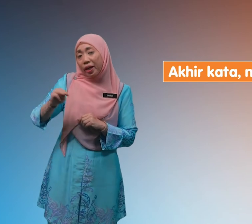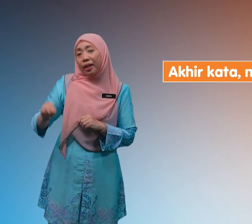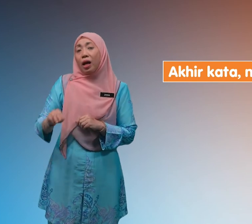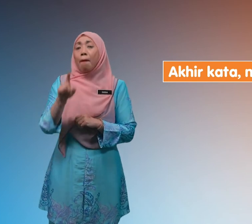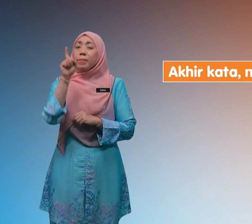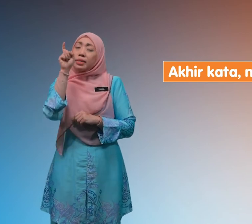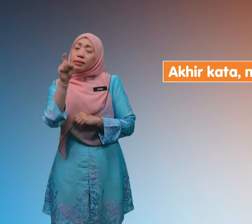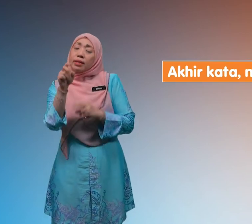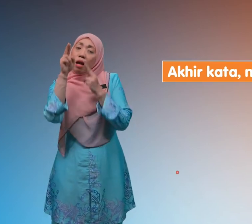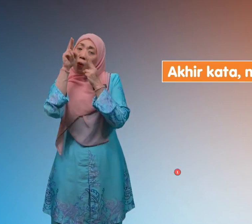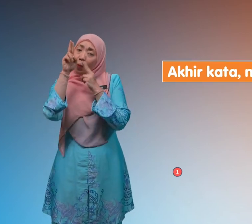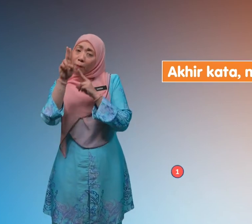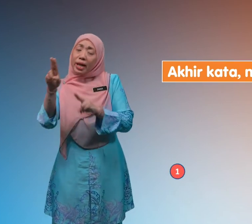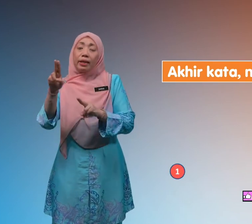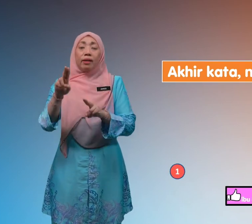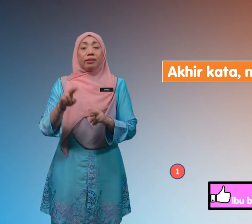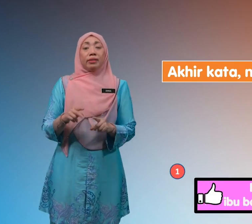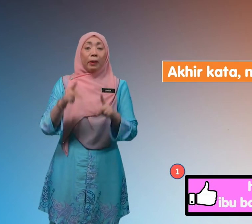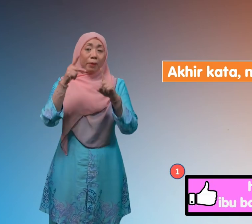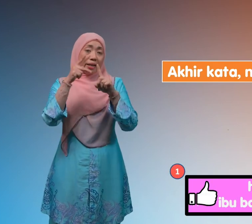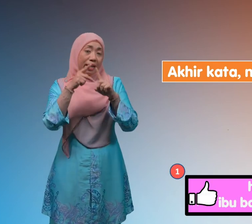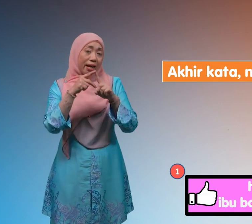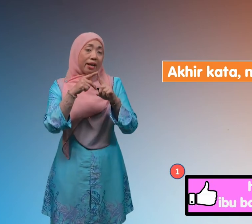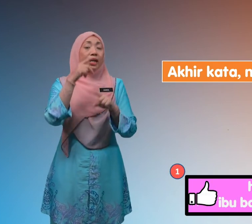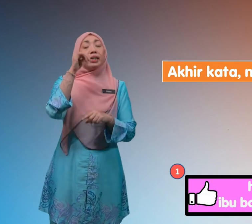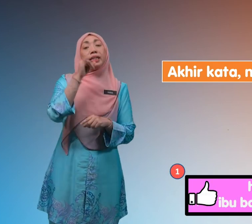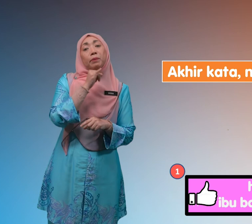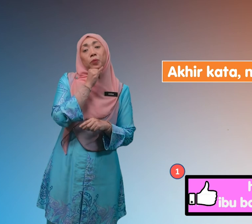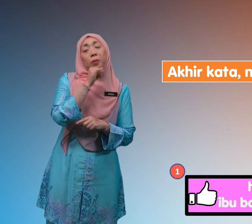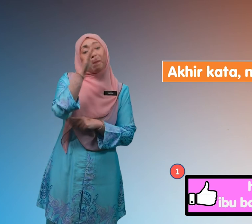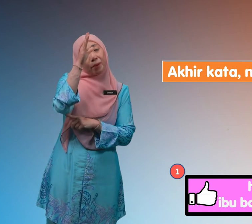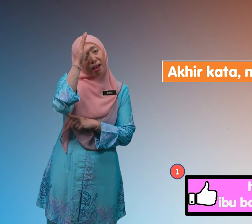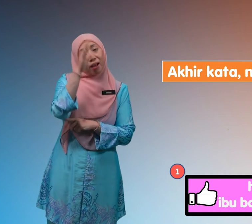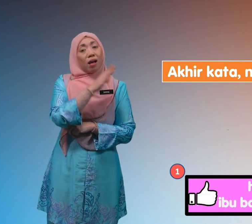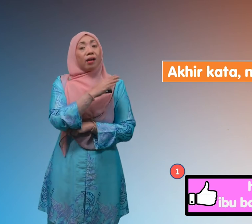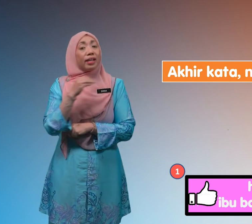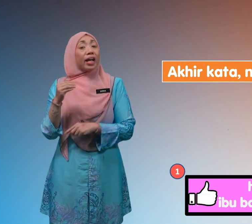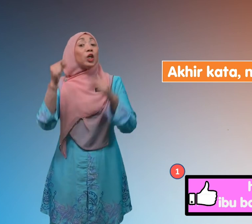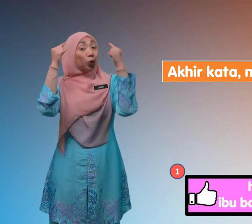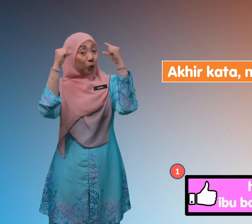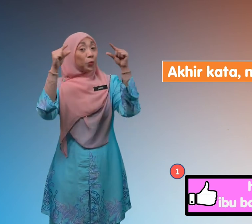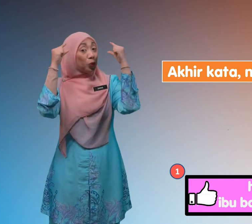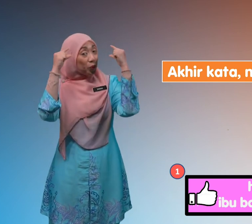murid-murid mesti hormat kepada ibu bapa dan guru-guru